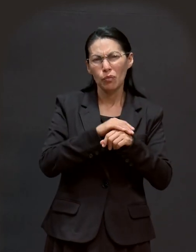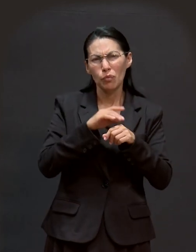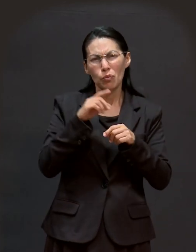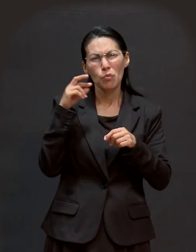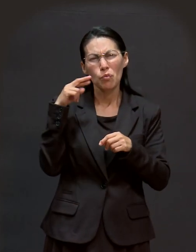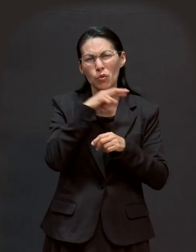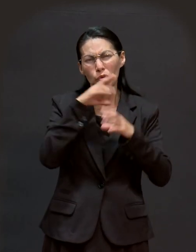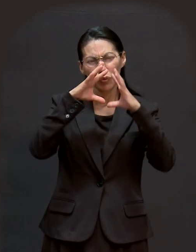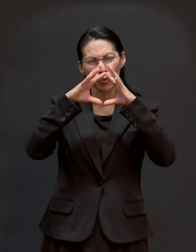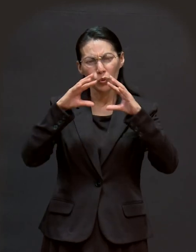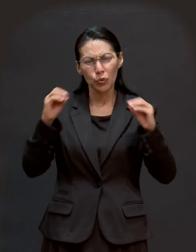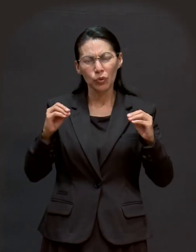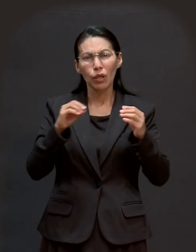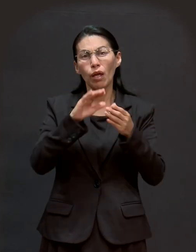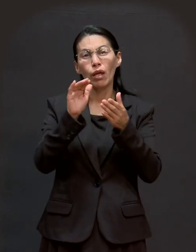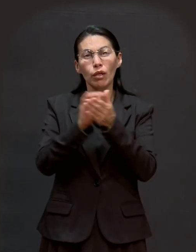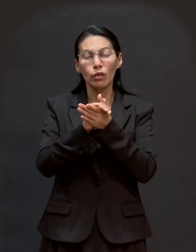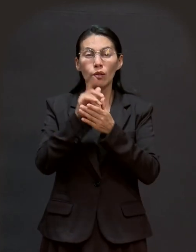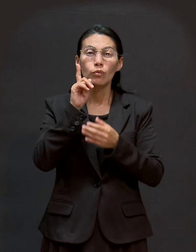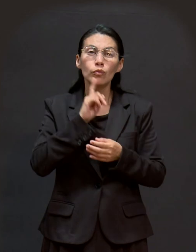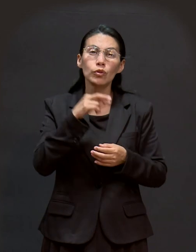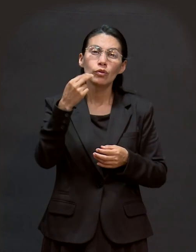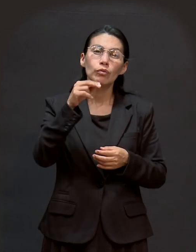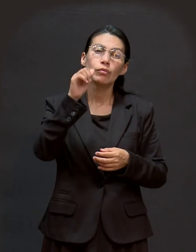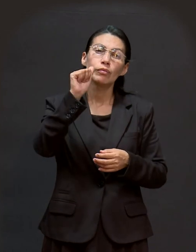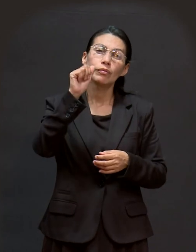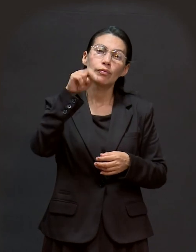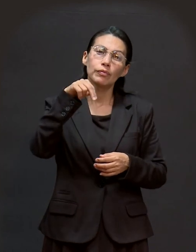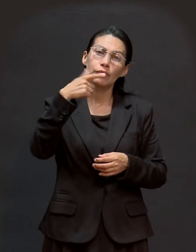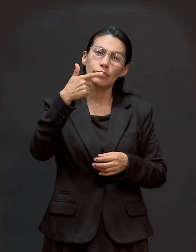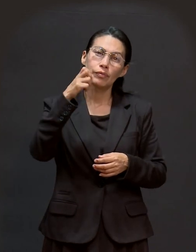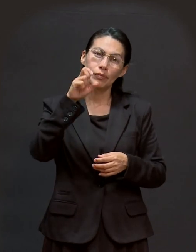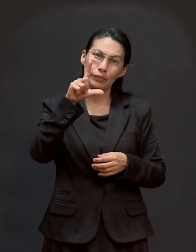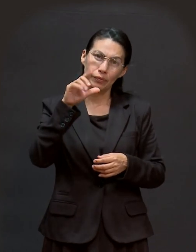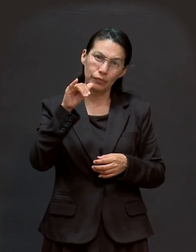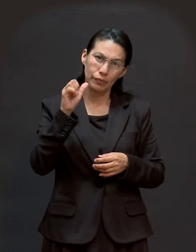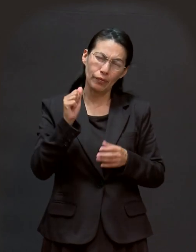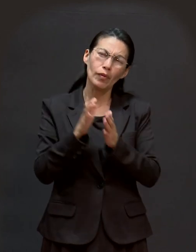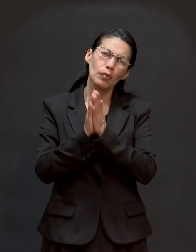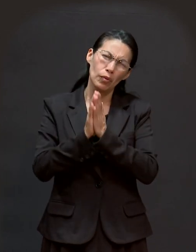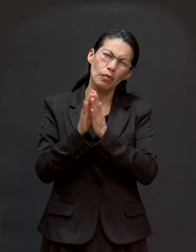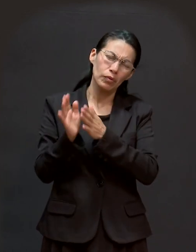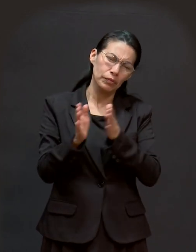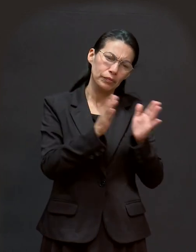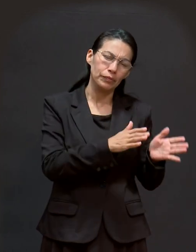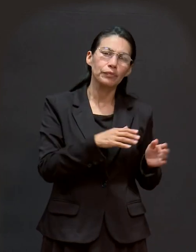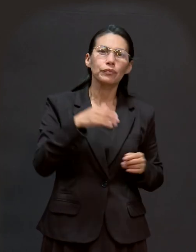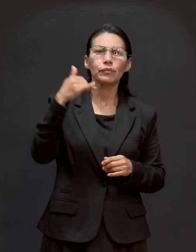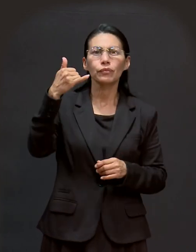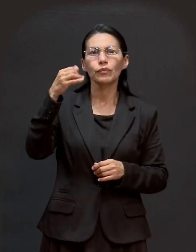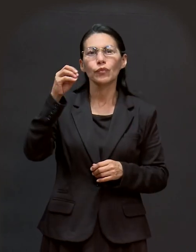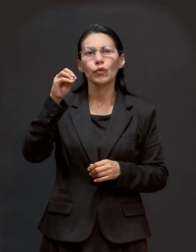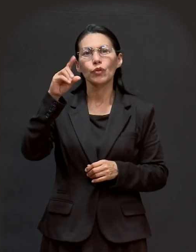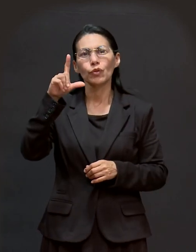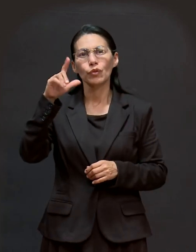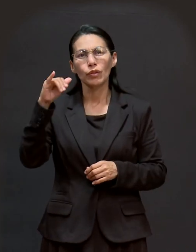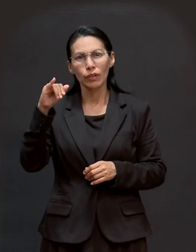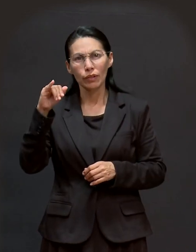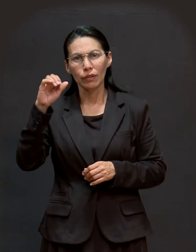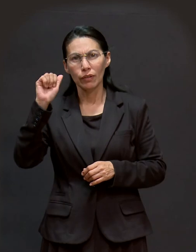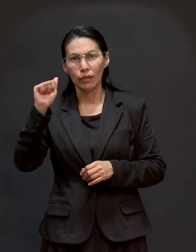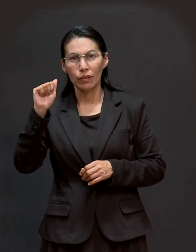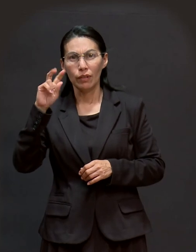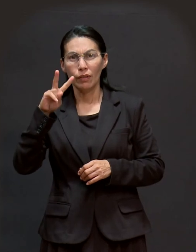recuperarse y por su esposa angélica sólida dávila por favor oren por mí